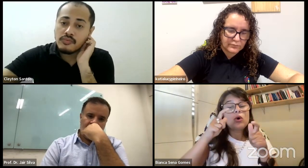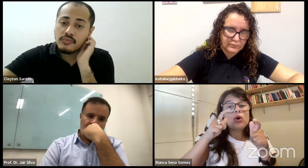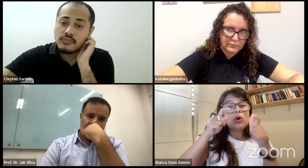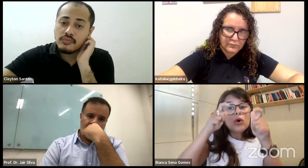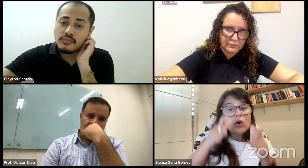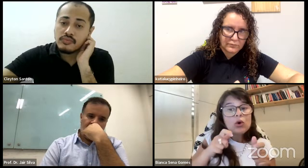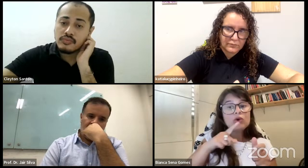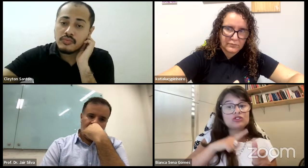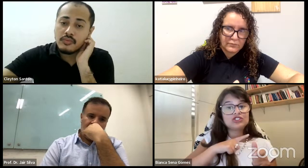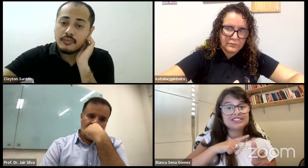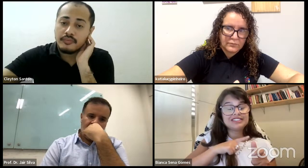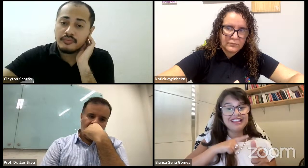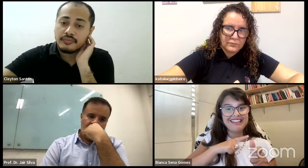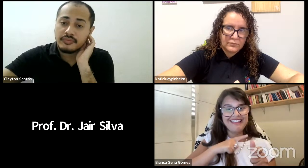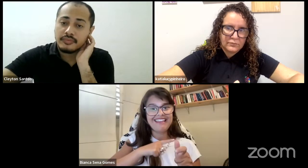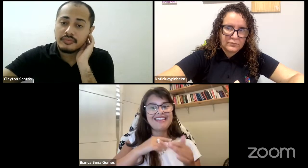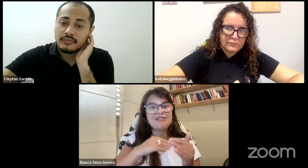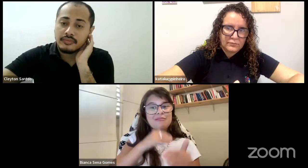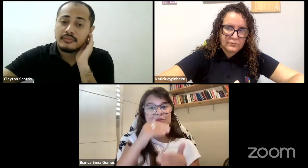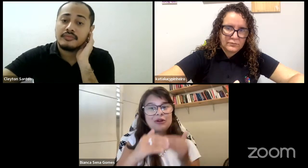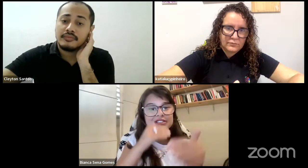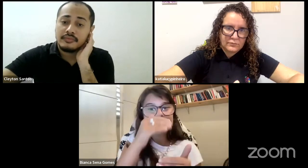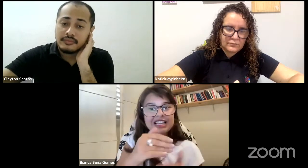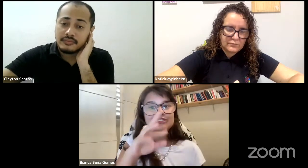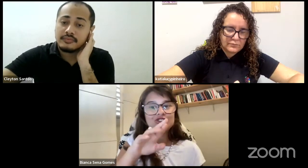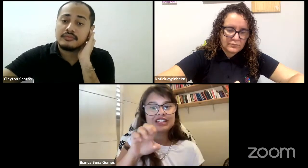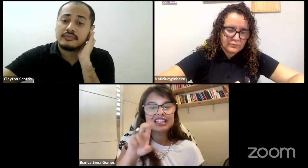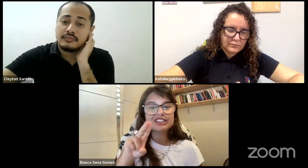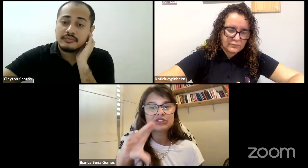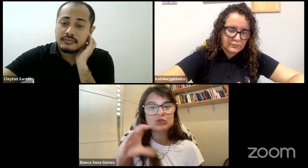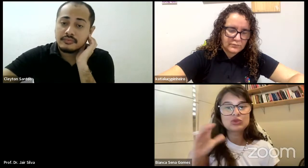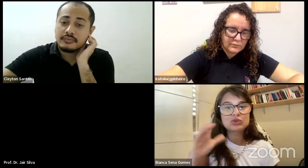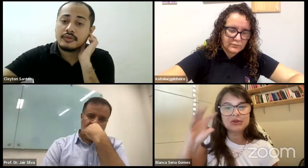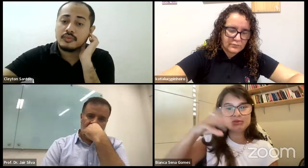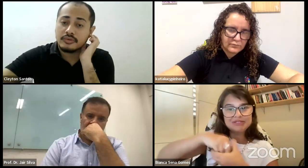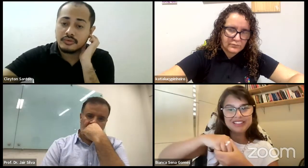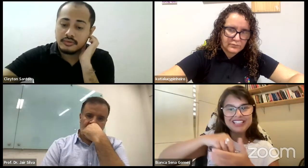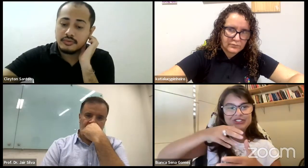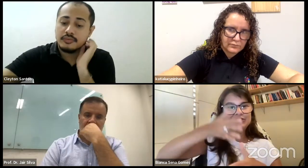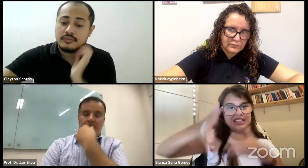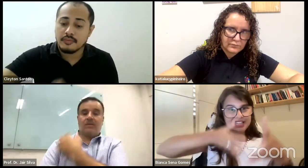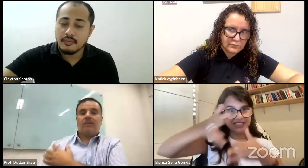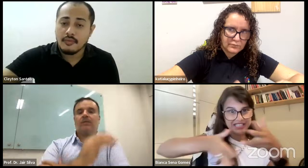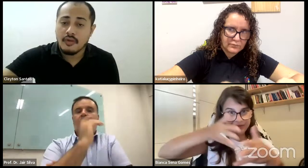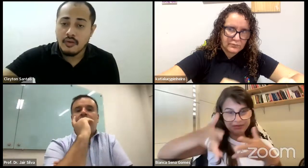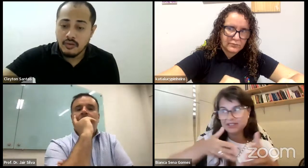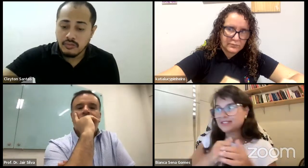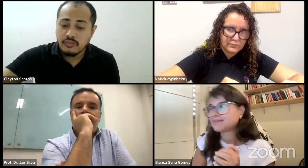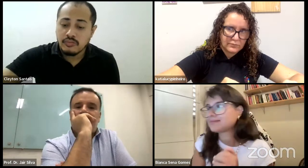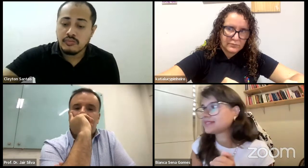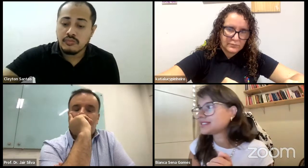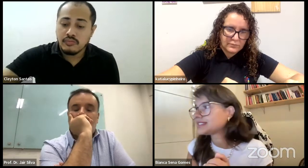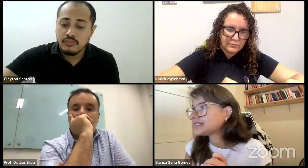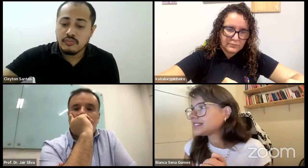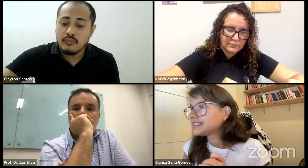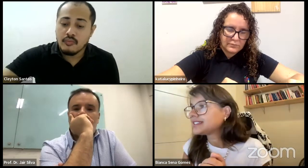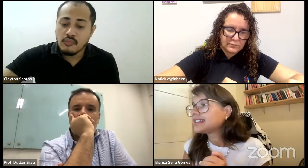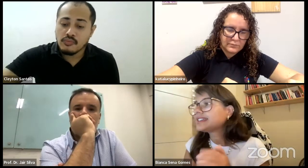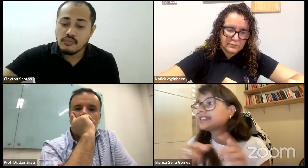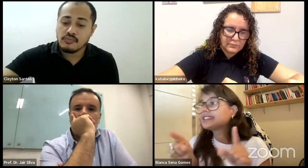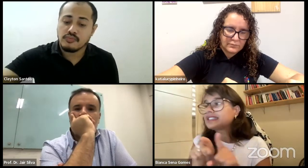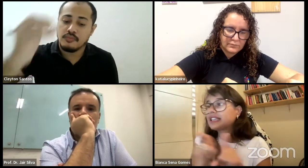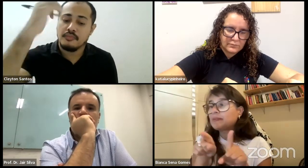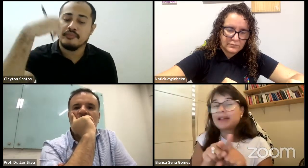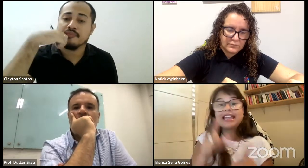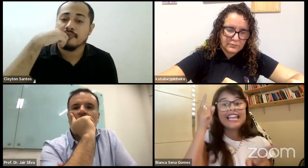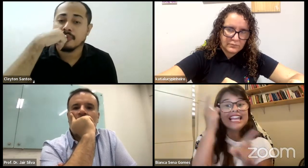Para mim, você traz muitos apontamentos, de fato, com relação a esse processo, né? De redução na